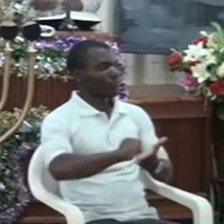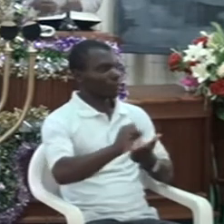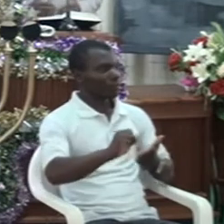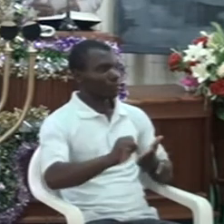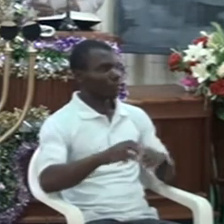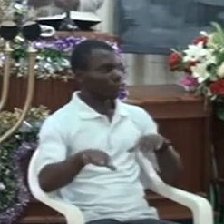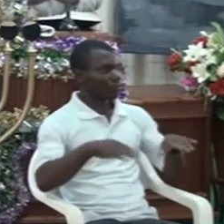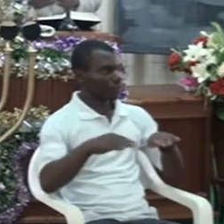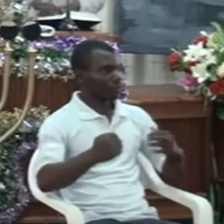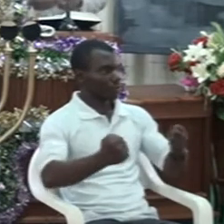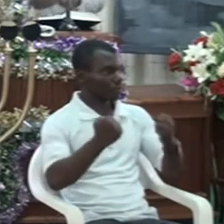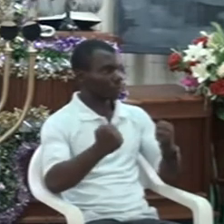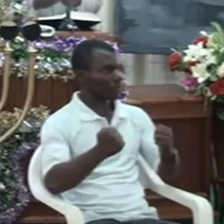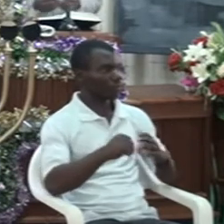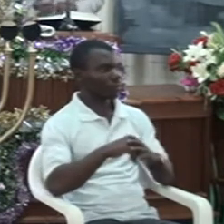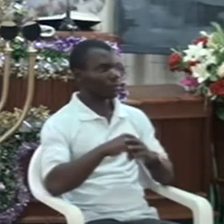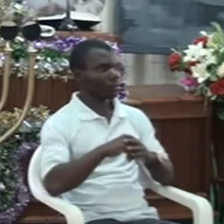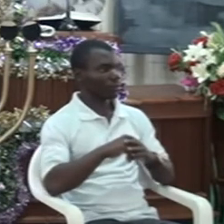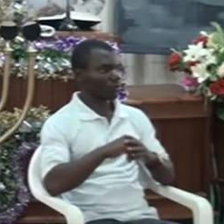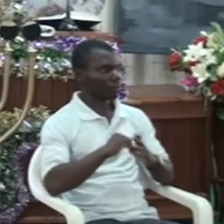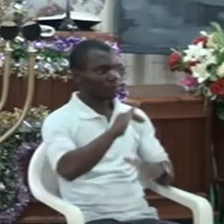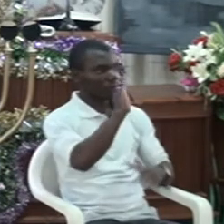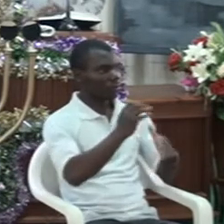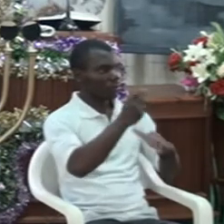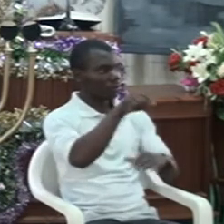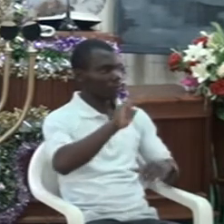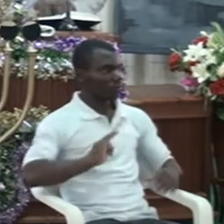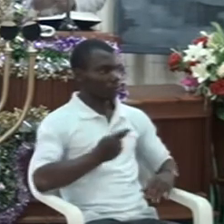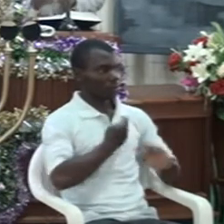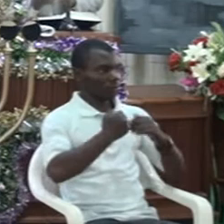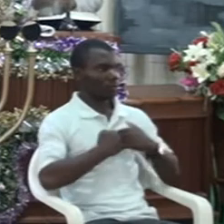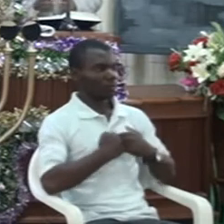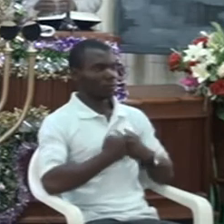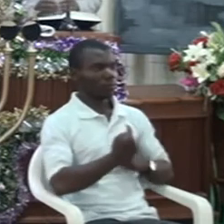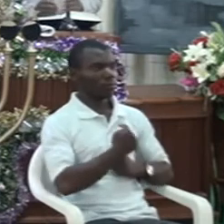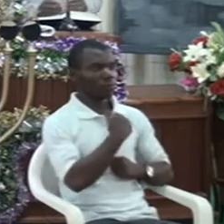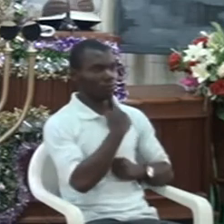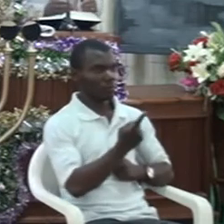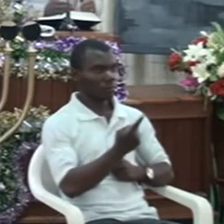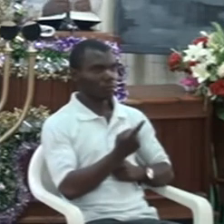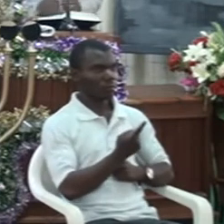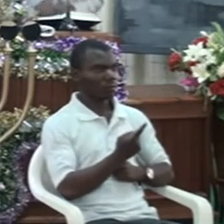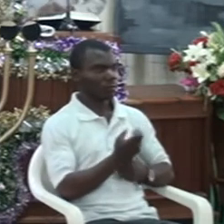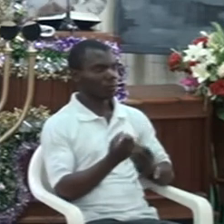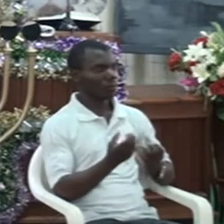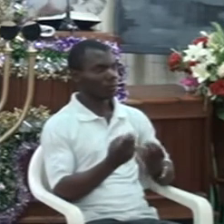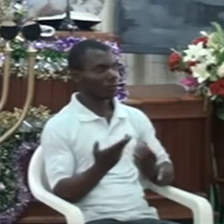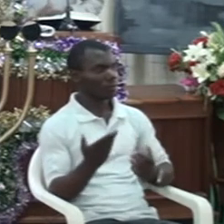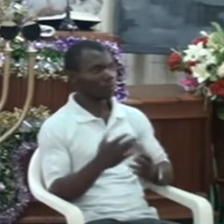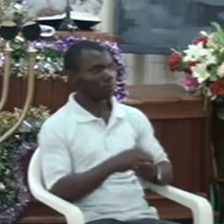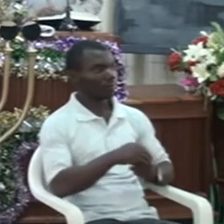La sanctification consiste à fournir un effort. Je crois que tu lisais ma nous en avons parlé pendant trop longtemps.